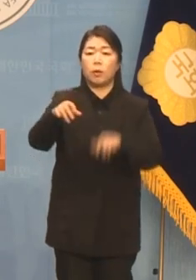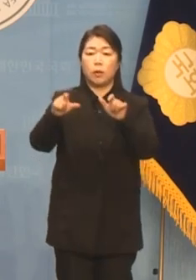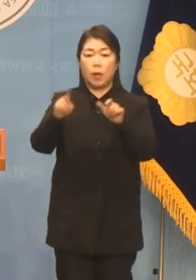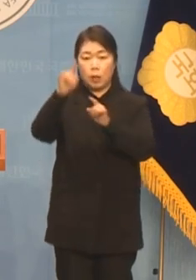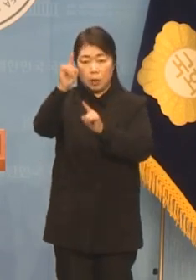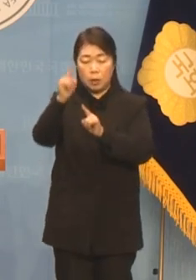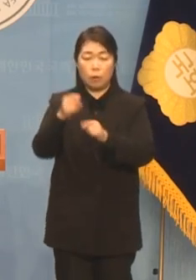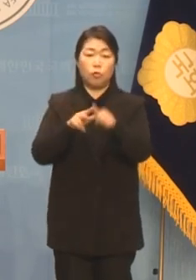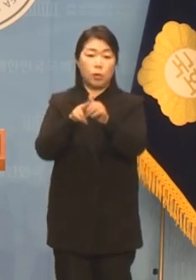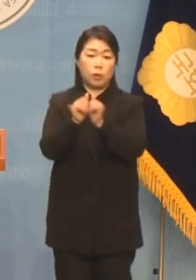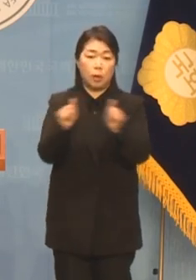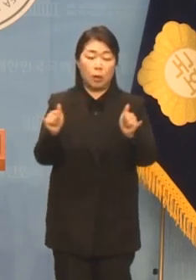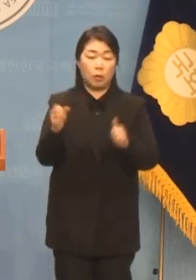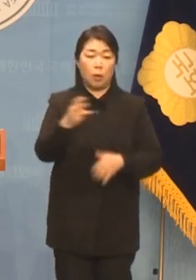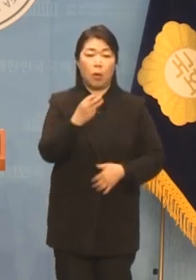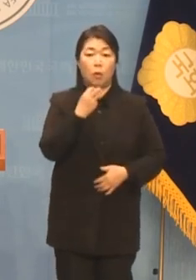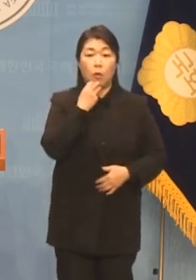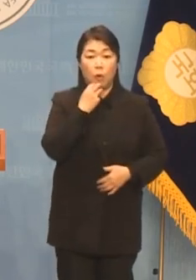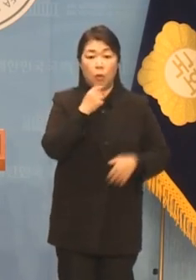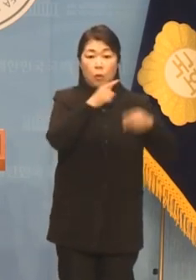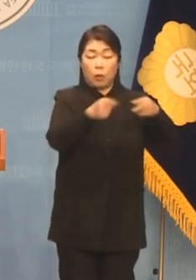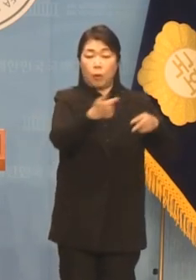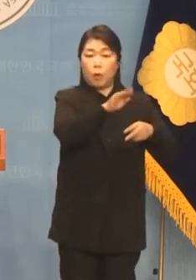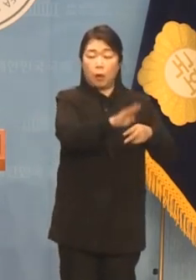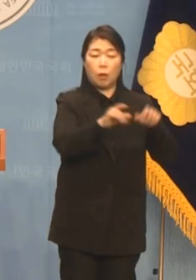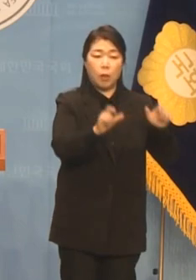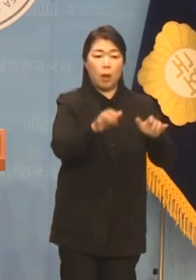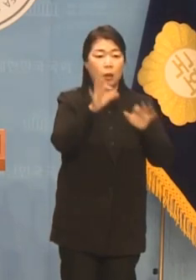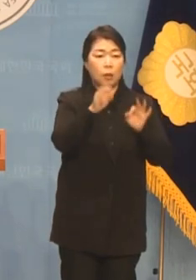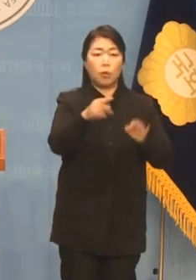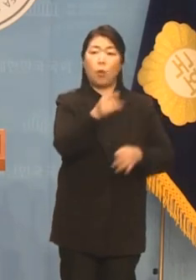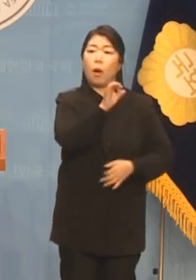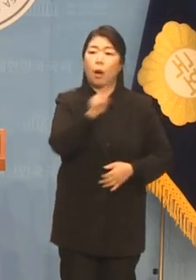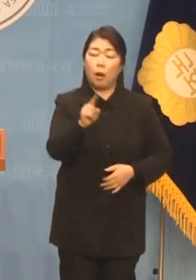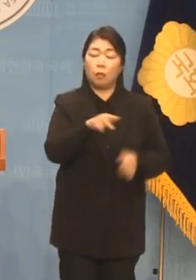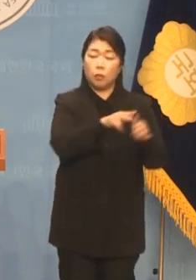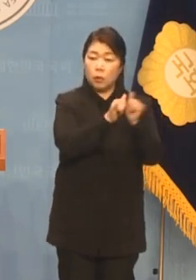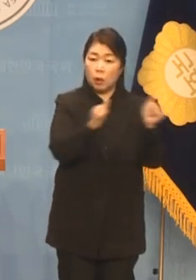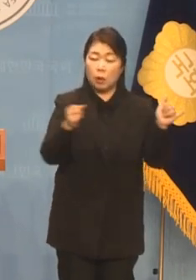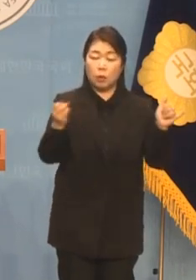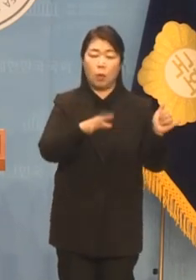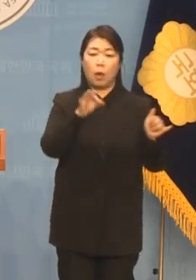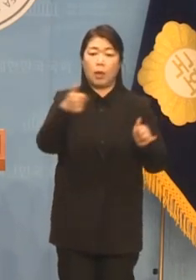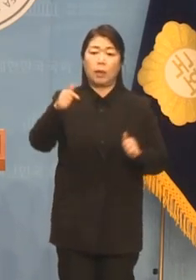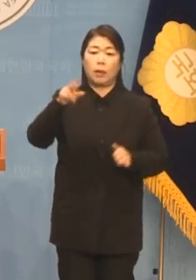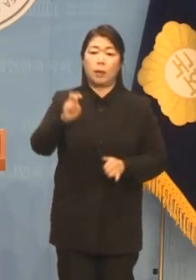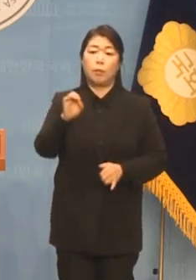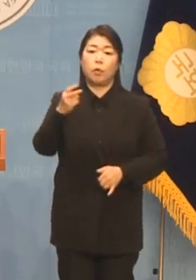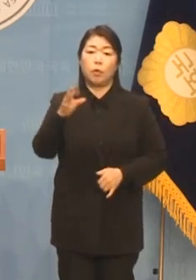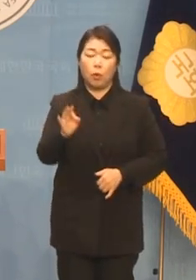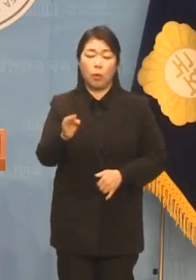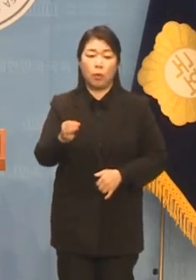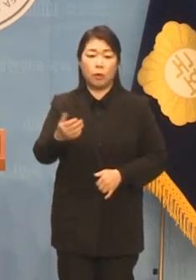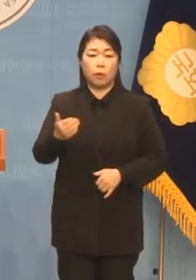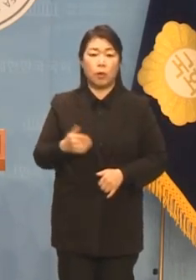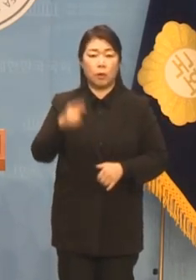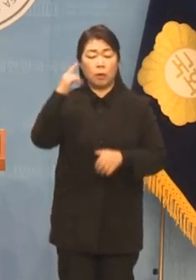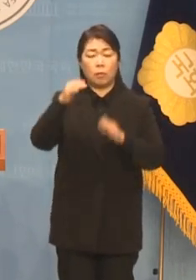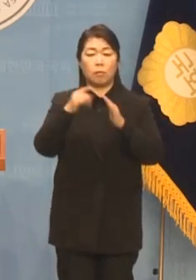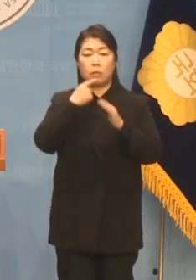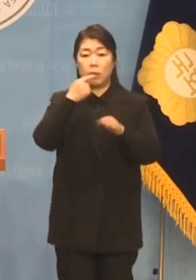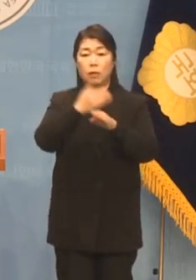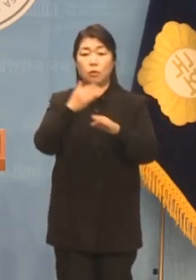서대문갑 김동아 후보 김용전 민주 연구원 부원장의 변호인